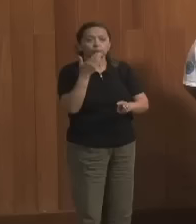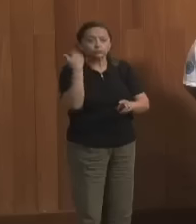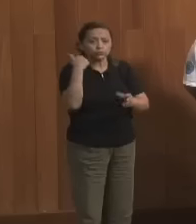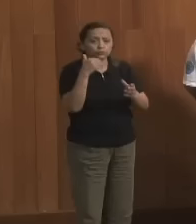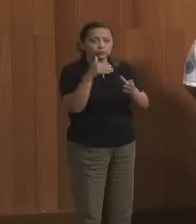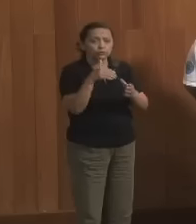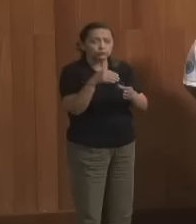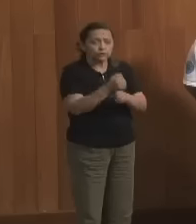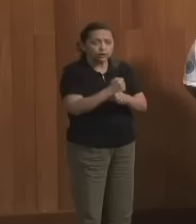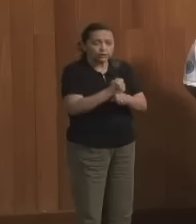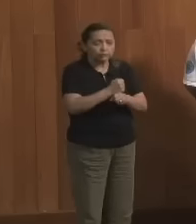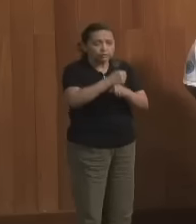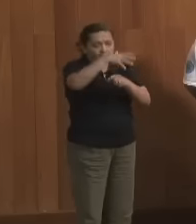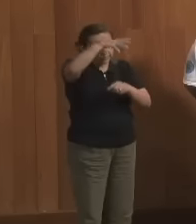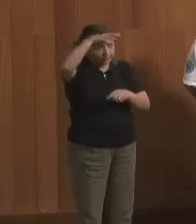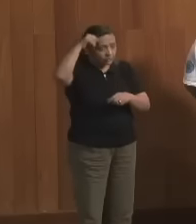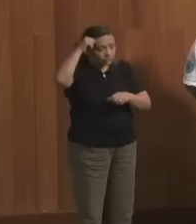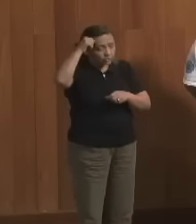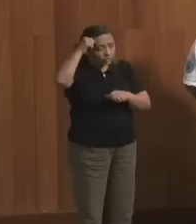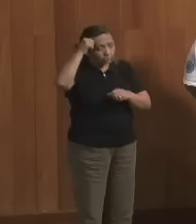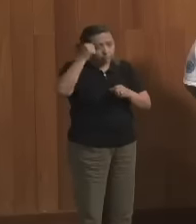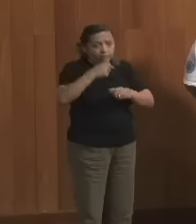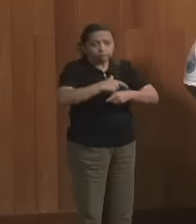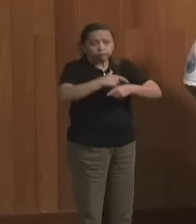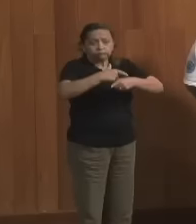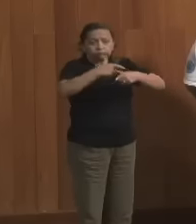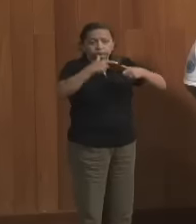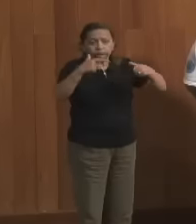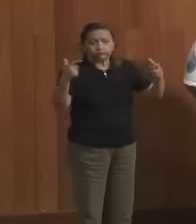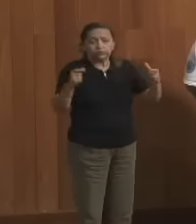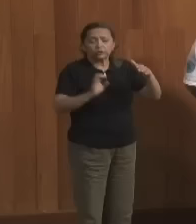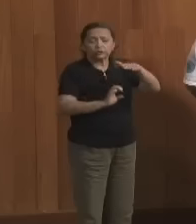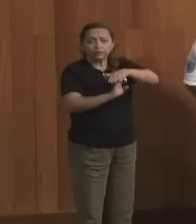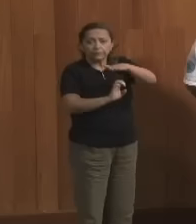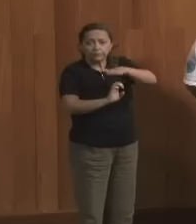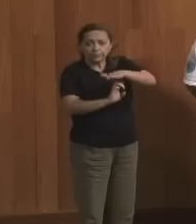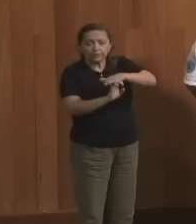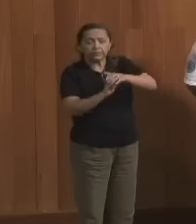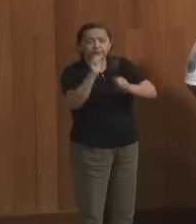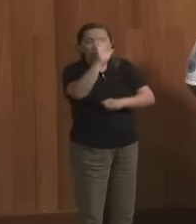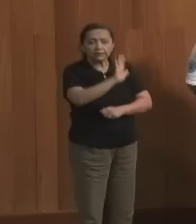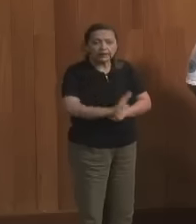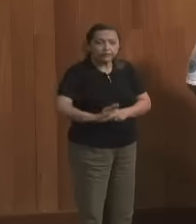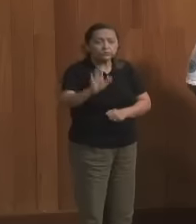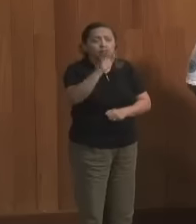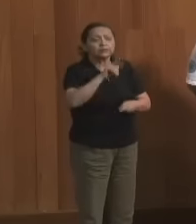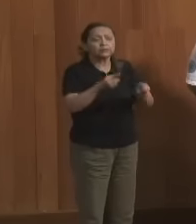na Amazônia uma demanda crescente de empresas, tanto nacionais como